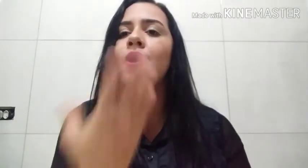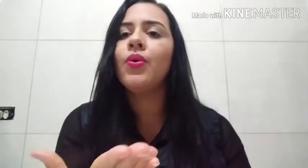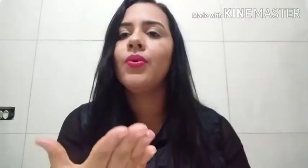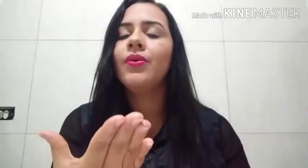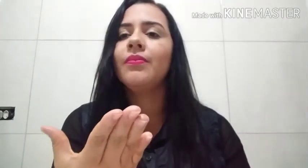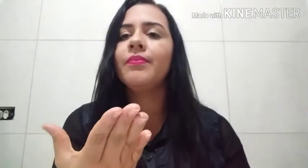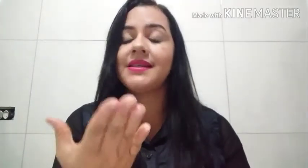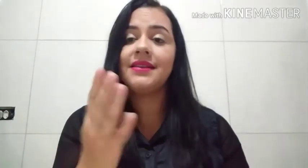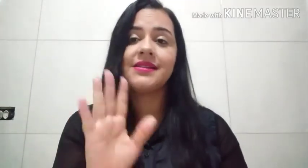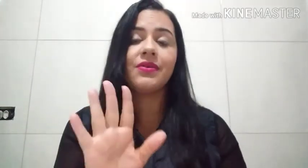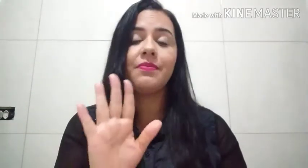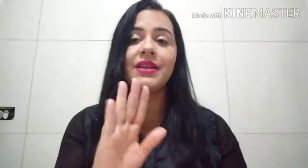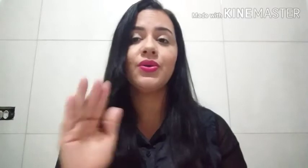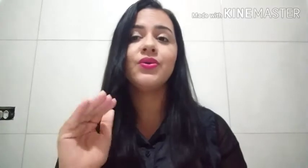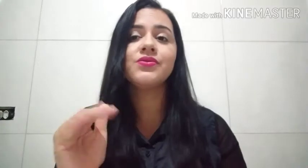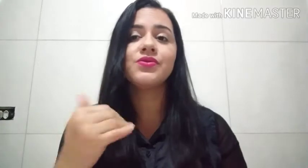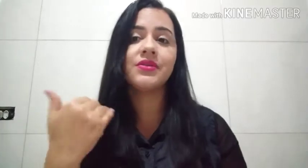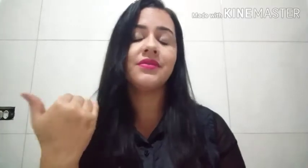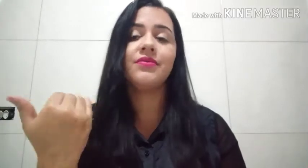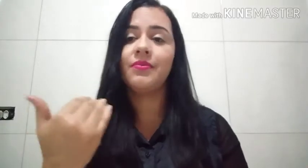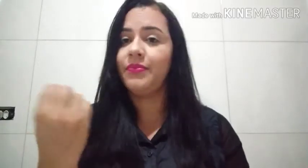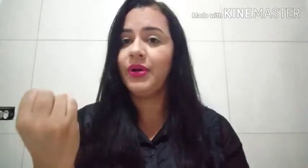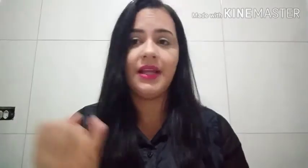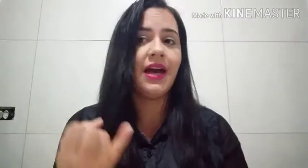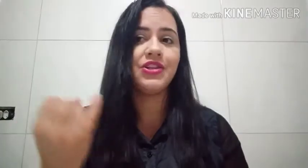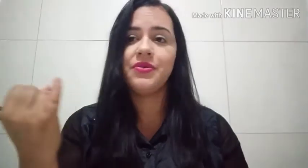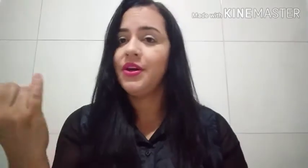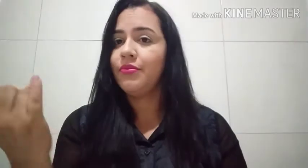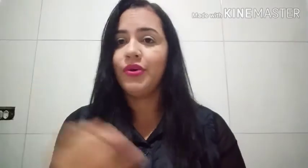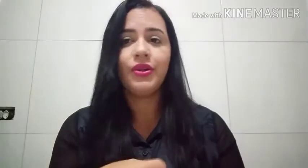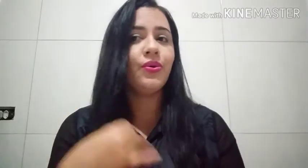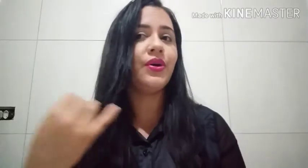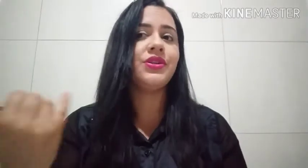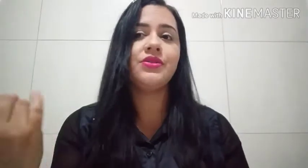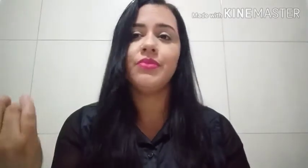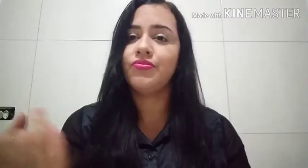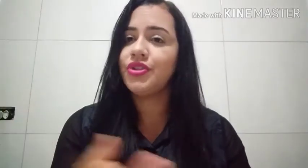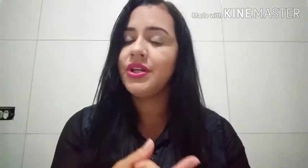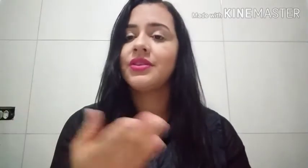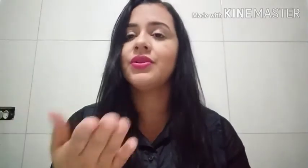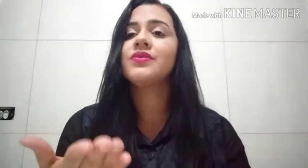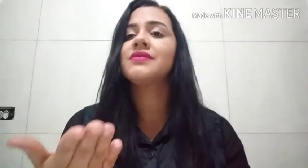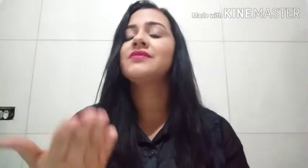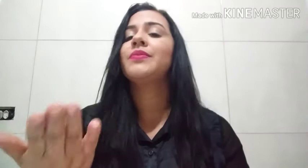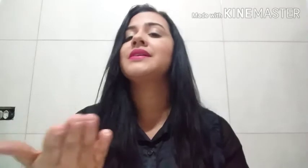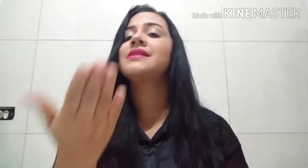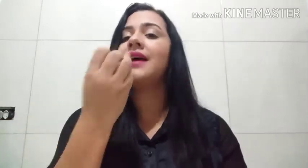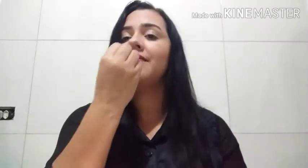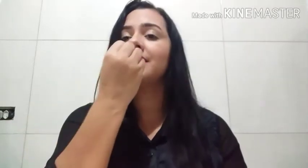Bom. Prestem atenção que para todos, boa tarde, boa noite, bom dia, todos vocês vão precisar fazer